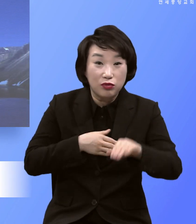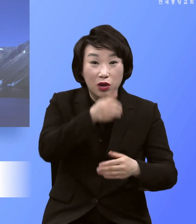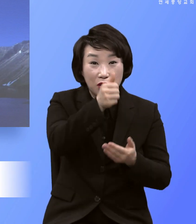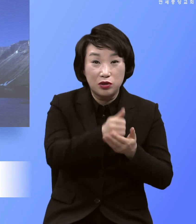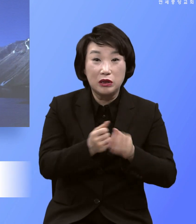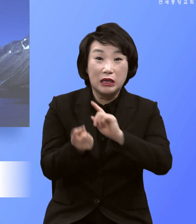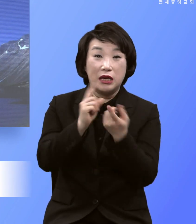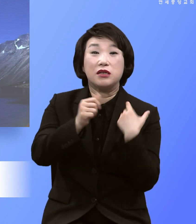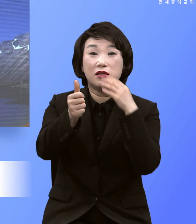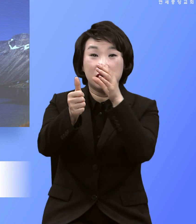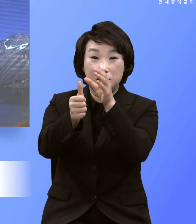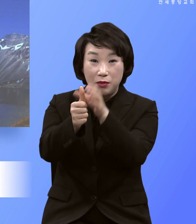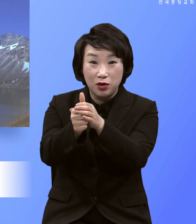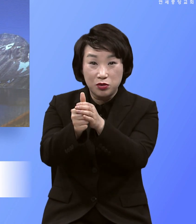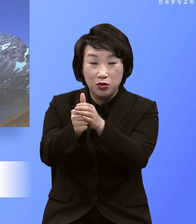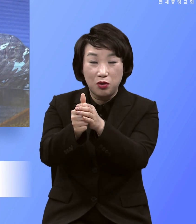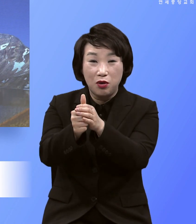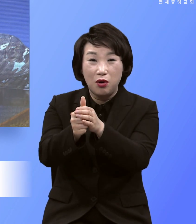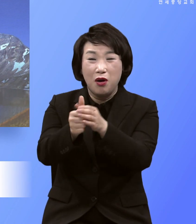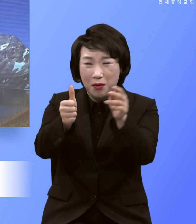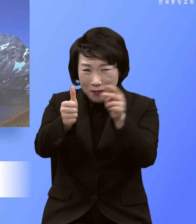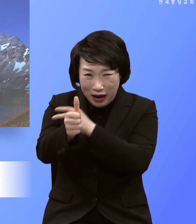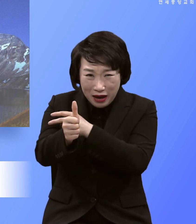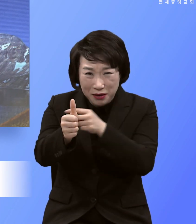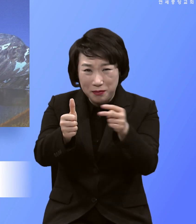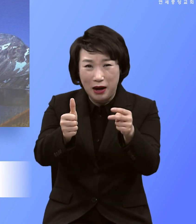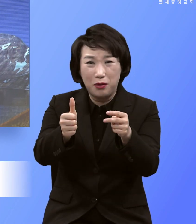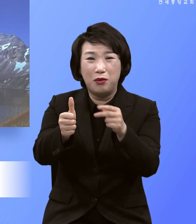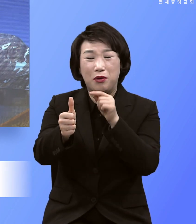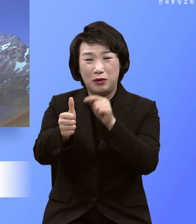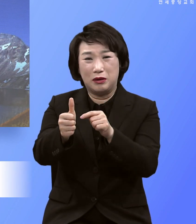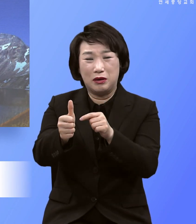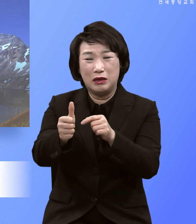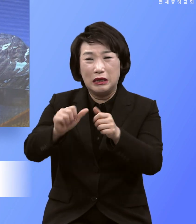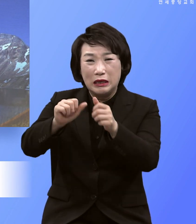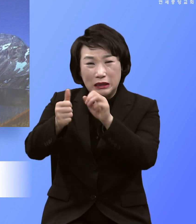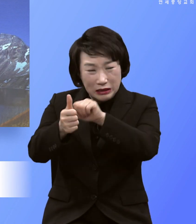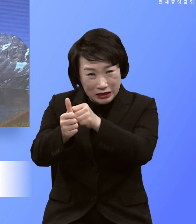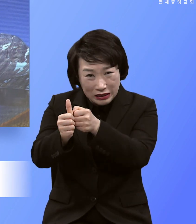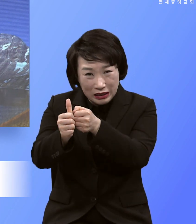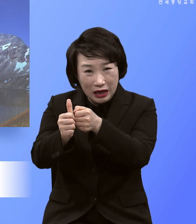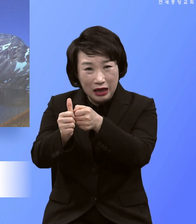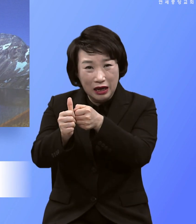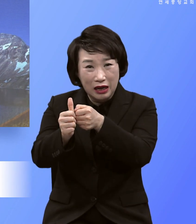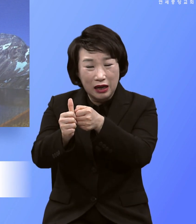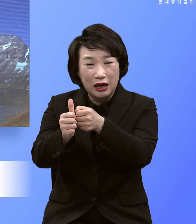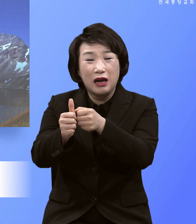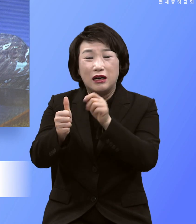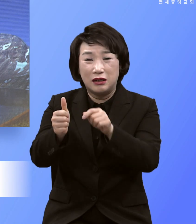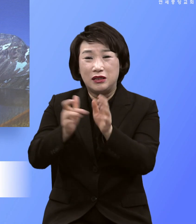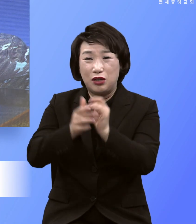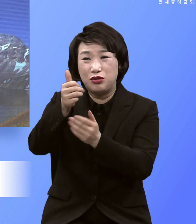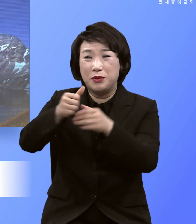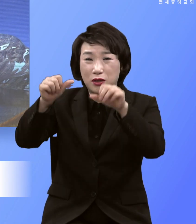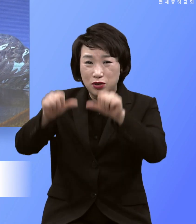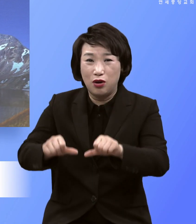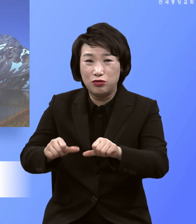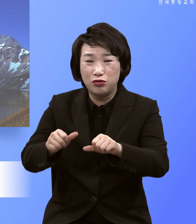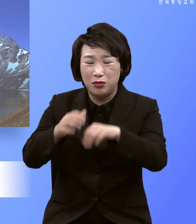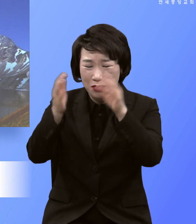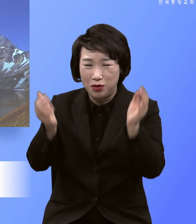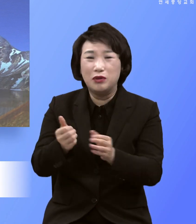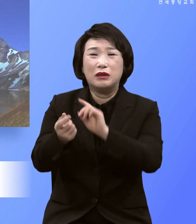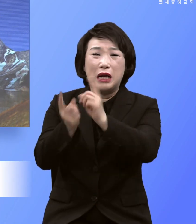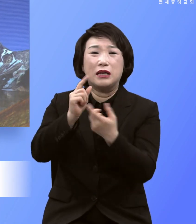죄를 짊어지고 그 매를 맞고 징계 받으시고 그가 저주를